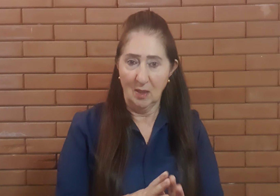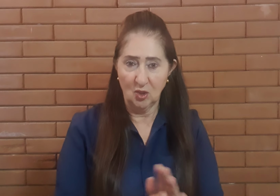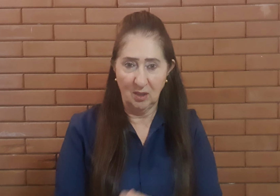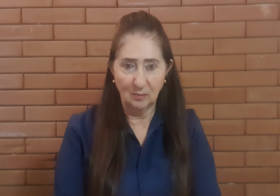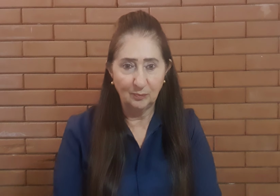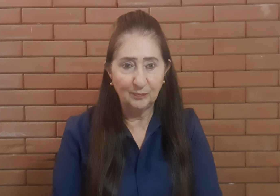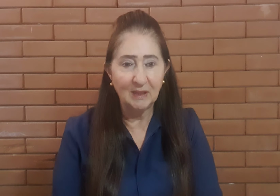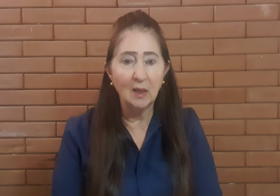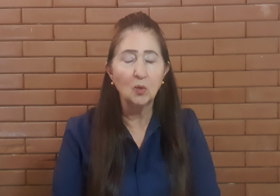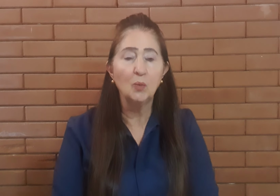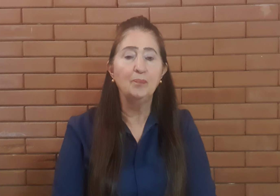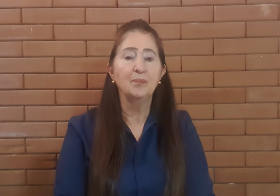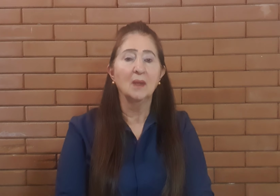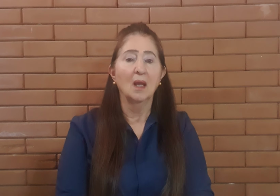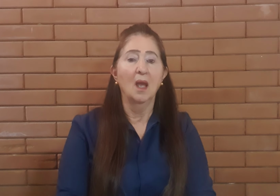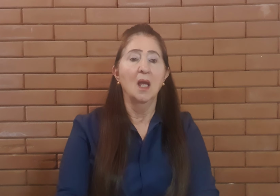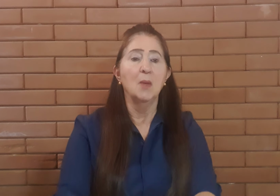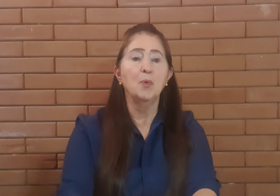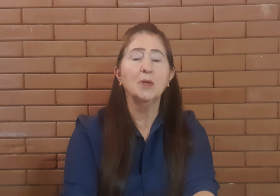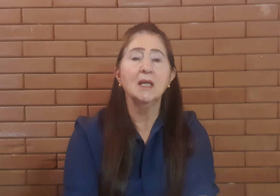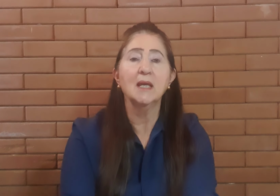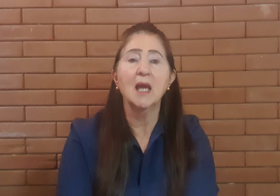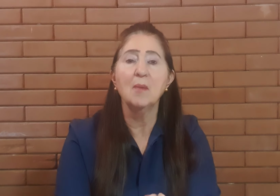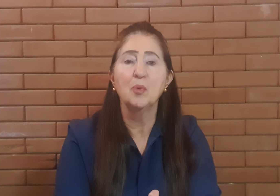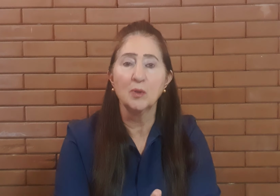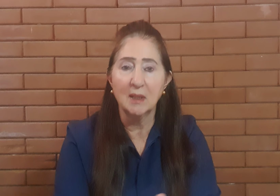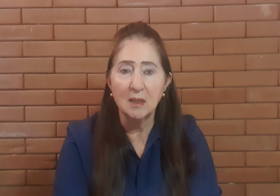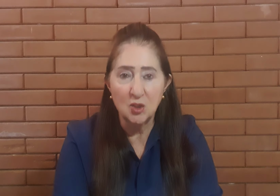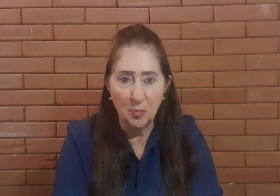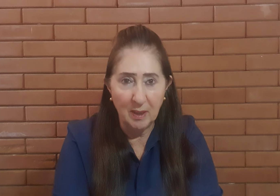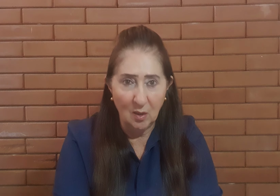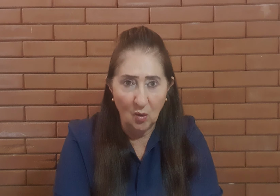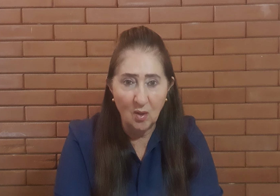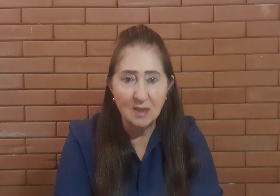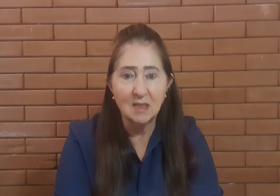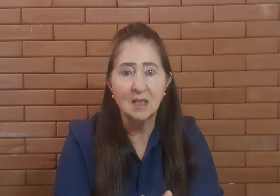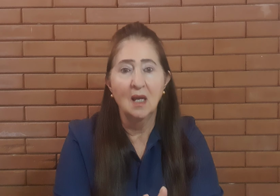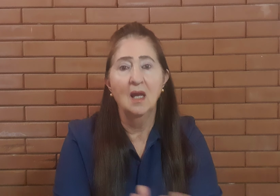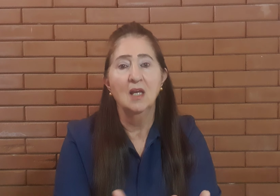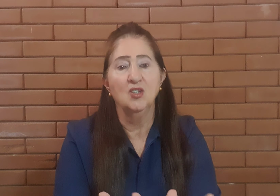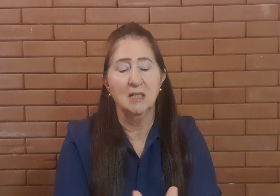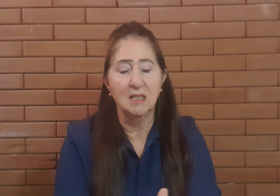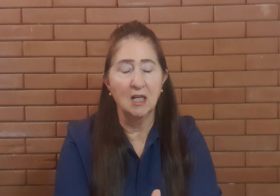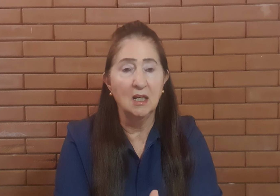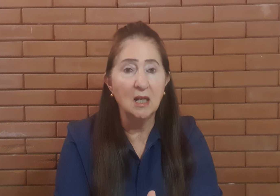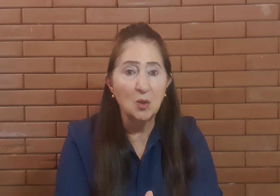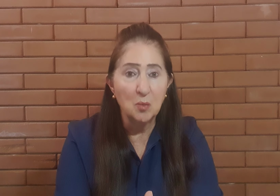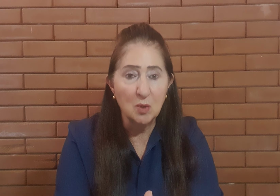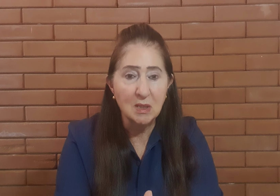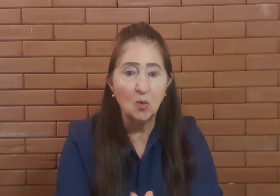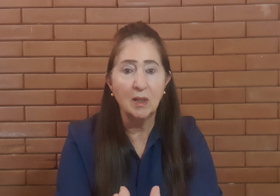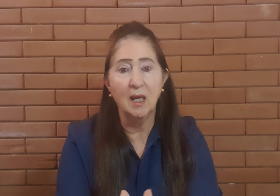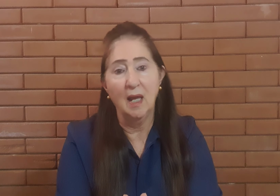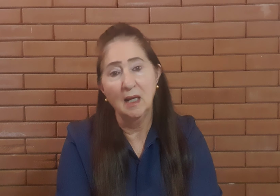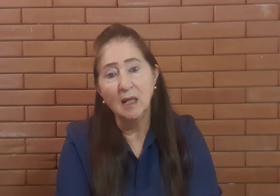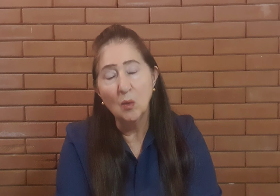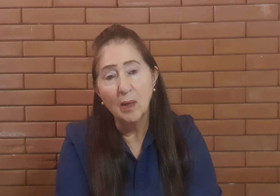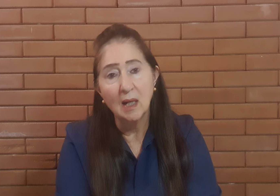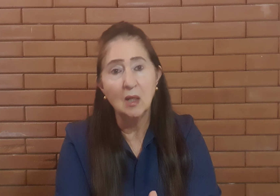linguagem, certo? E por que é importante para nós discernirmos o que é língua e o